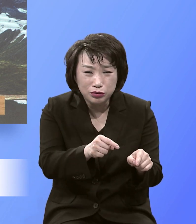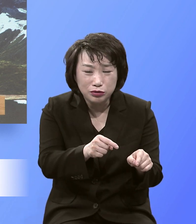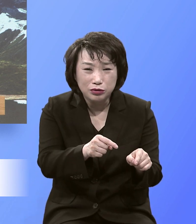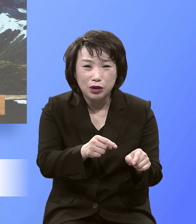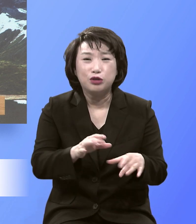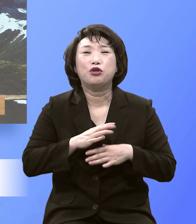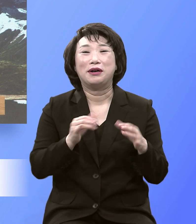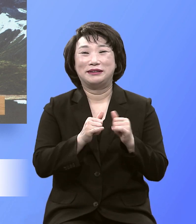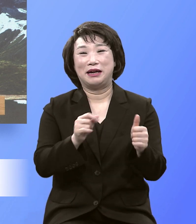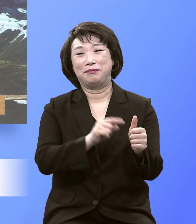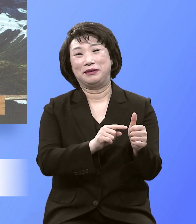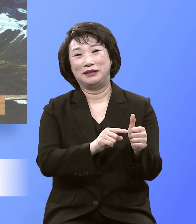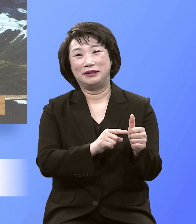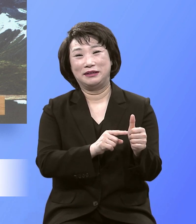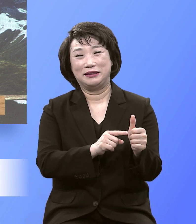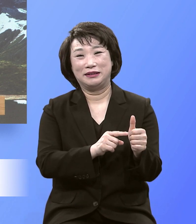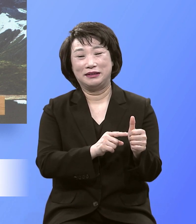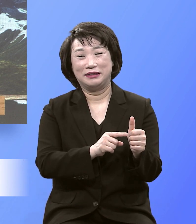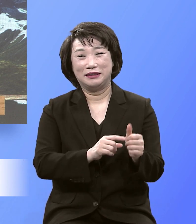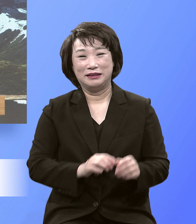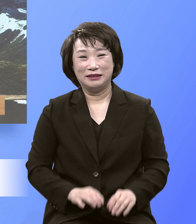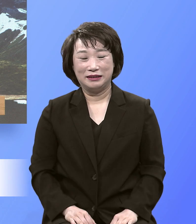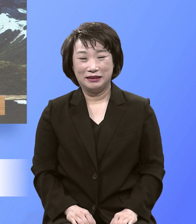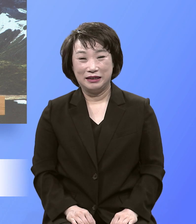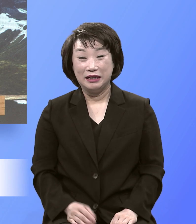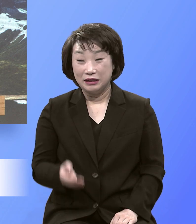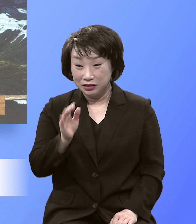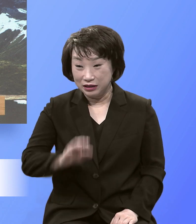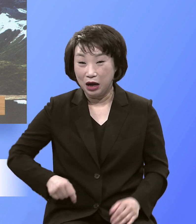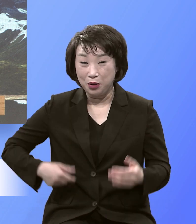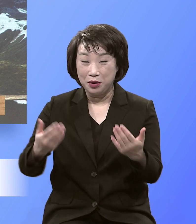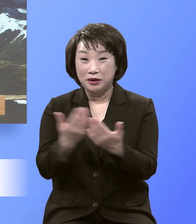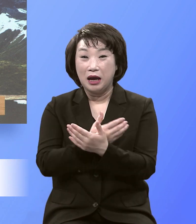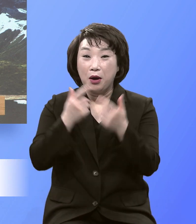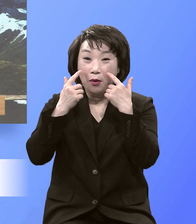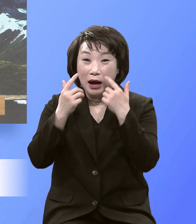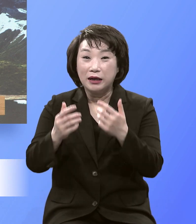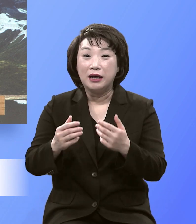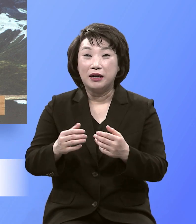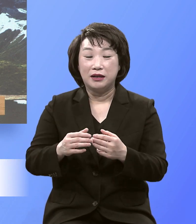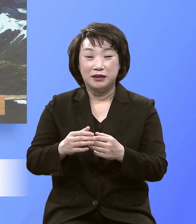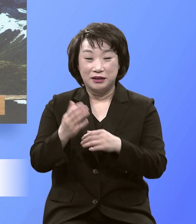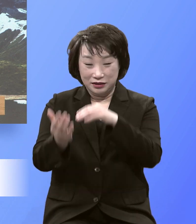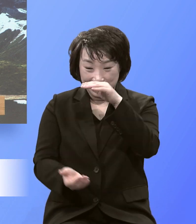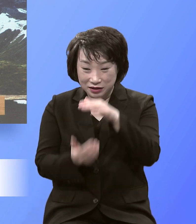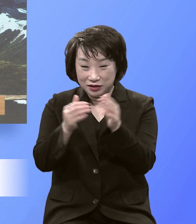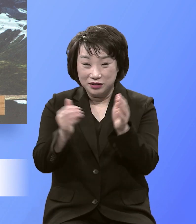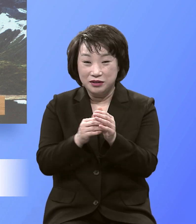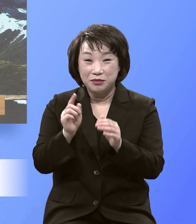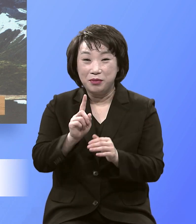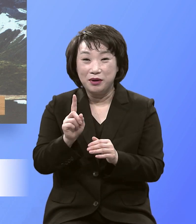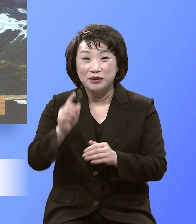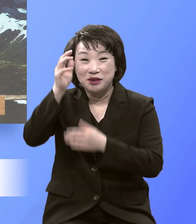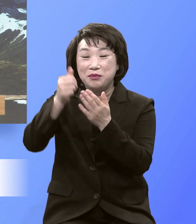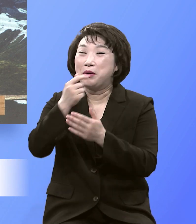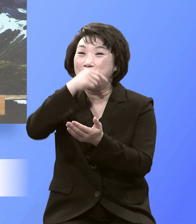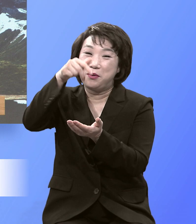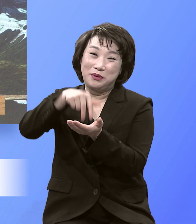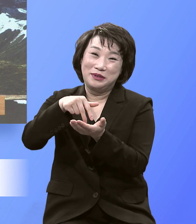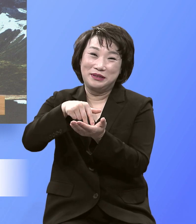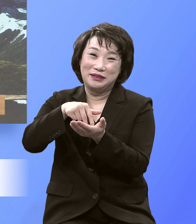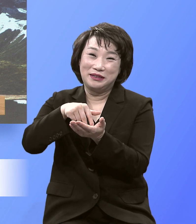누가? 두려워하는 자가. 그러나 회개의 확실한 성취는 성령이